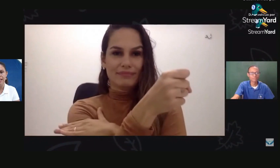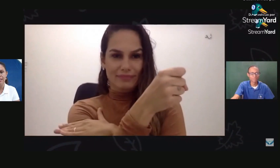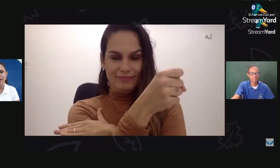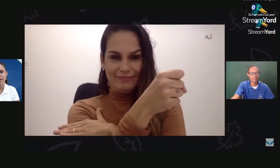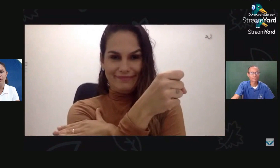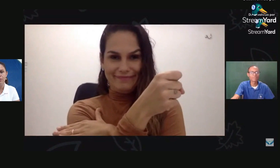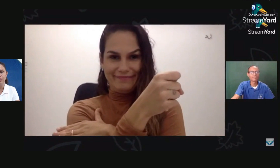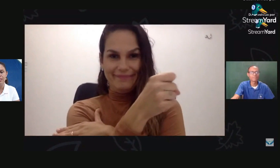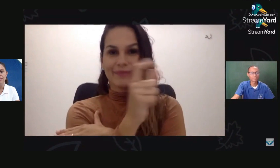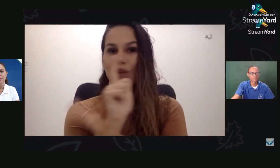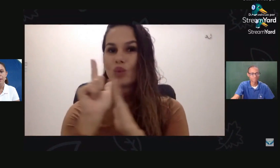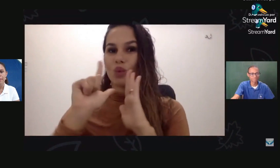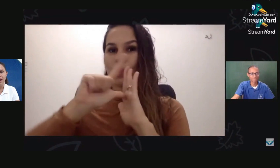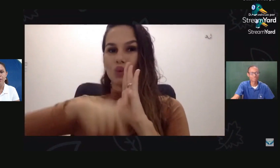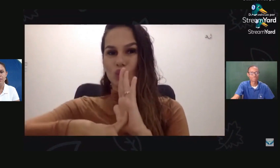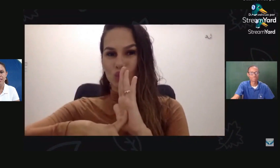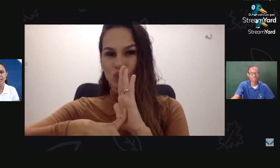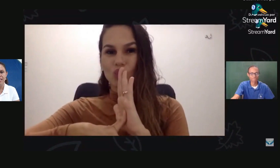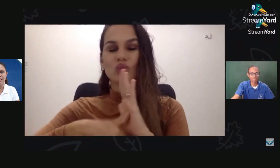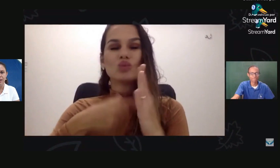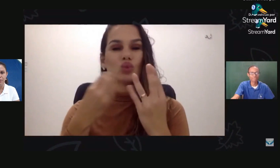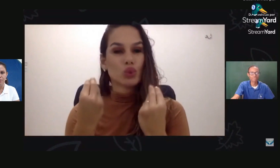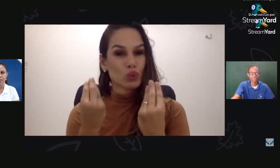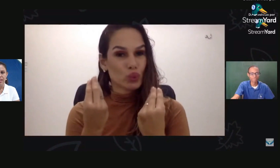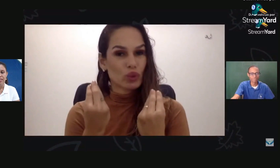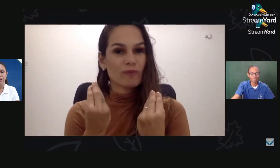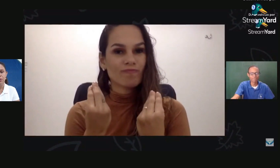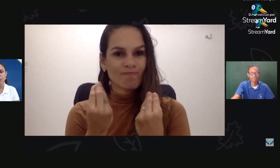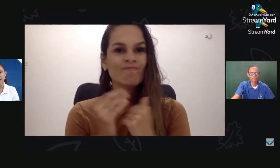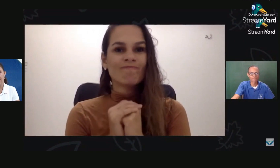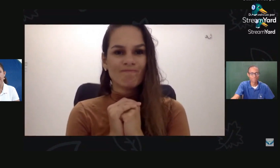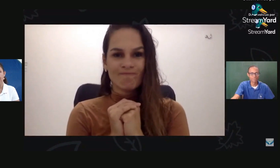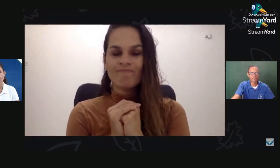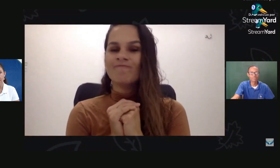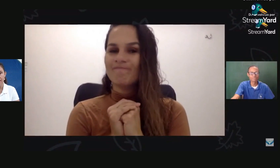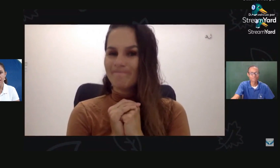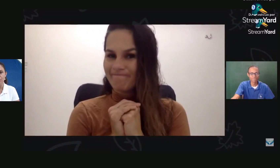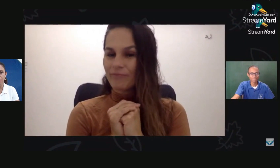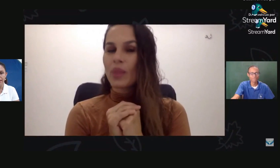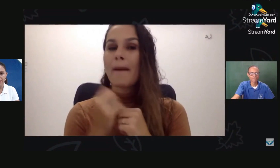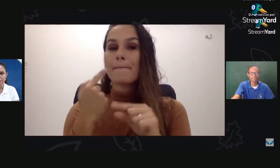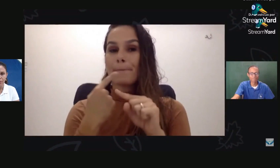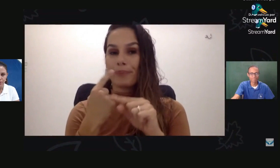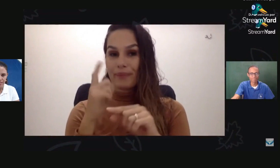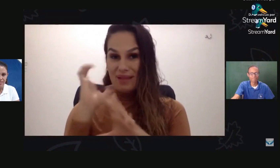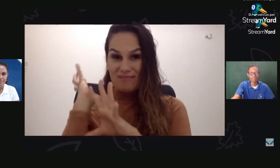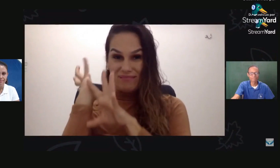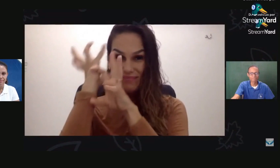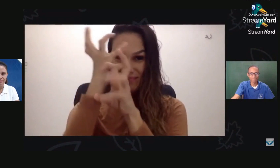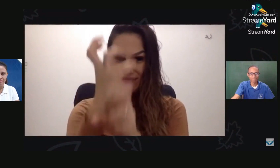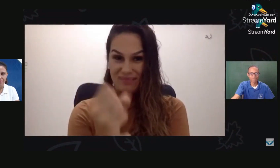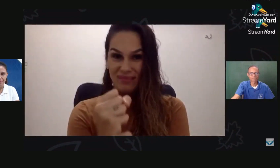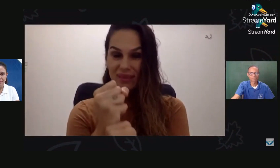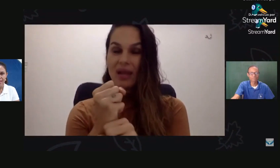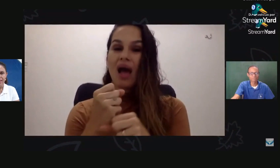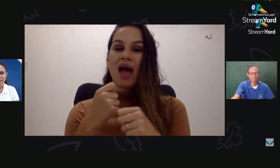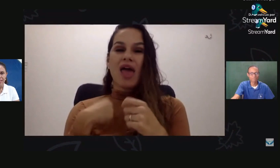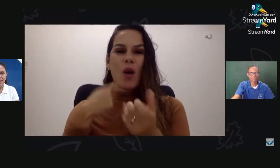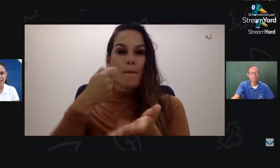comecei a entravar a luta para conseguir, então. Então eu consegui tardiamente, foi bem depois.